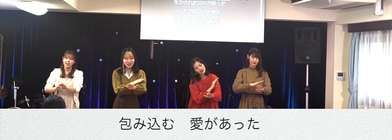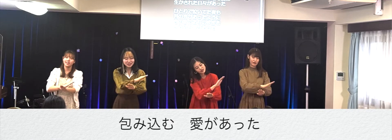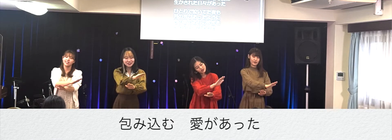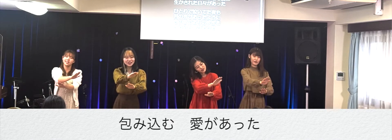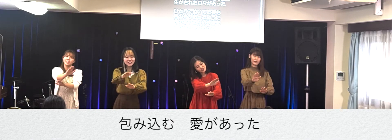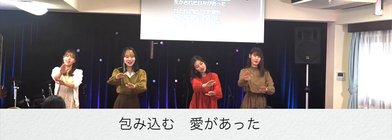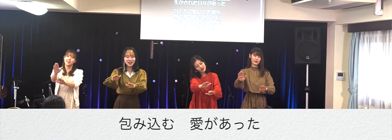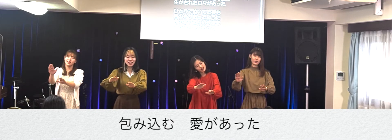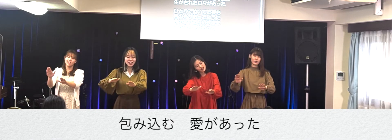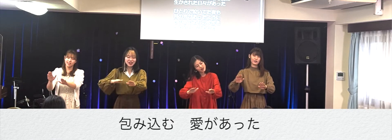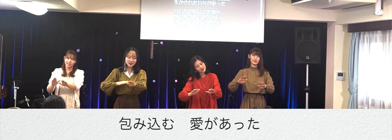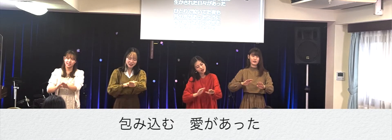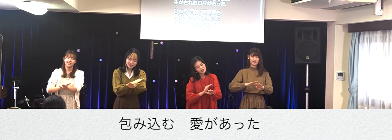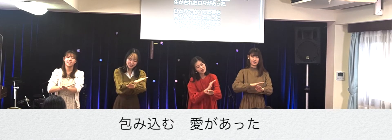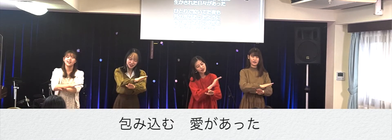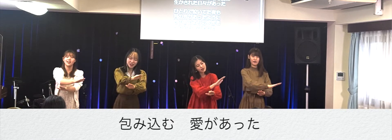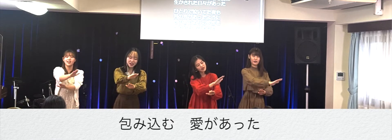愛があった